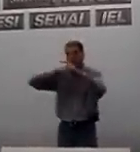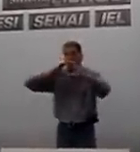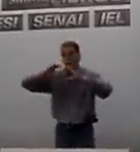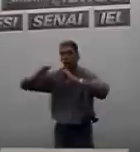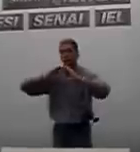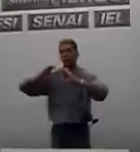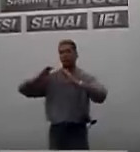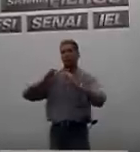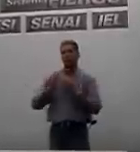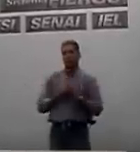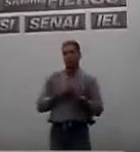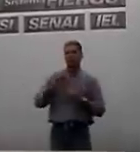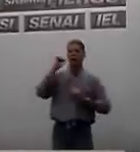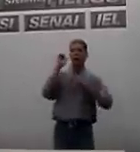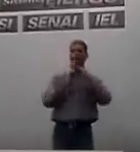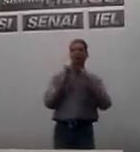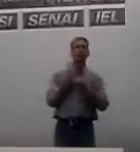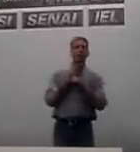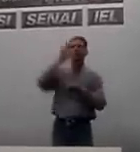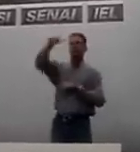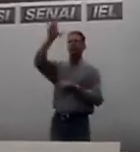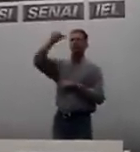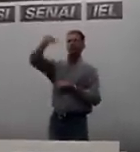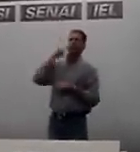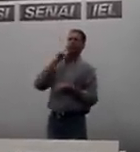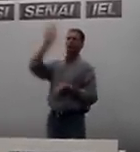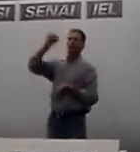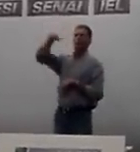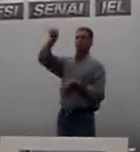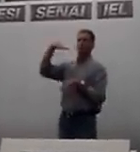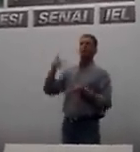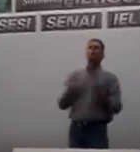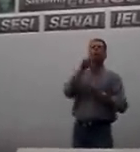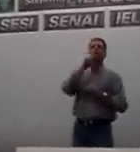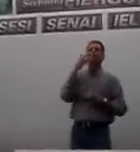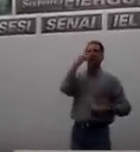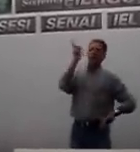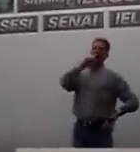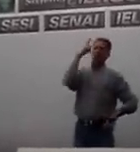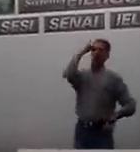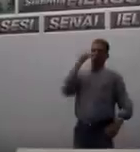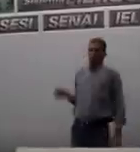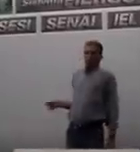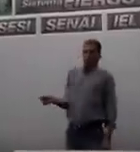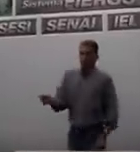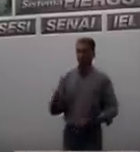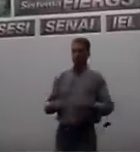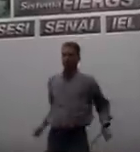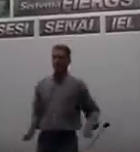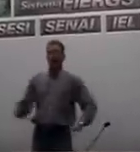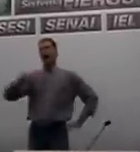Então, você é um problema que envolve diretamente a comunicação. As igrejas chamam os surdos